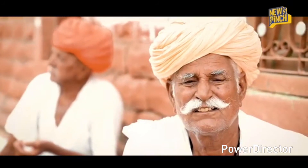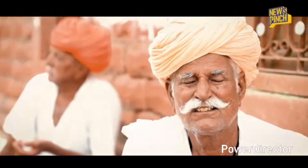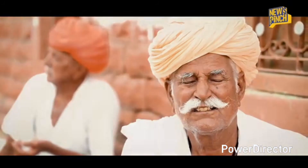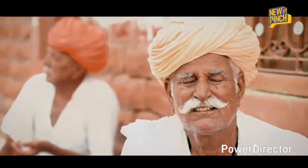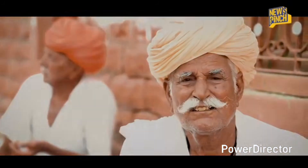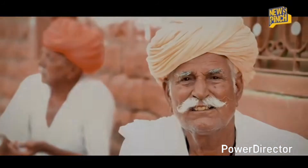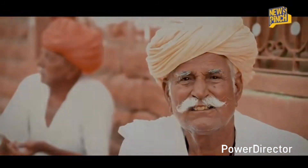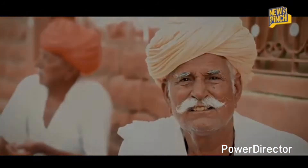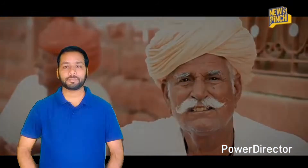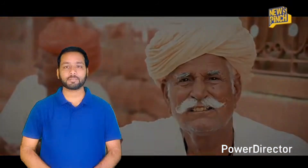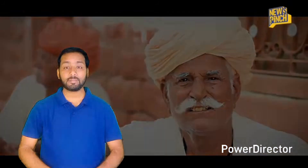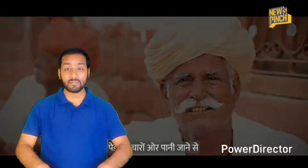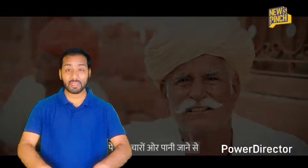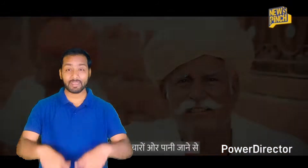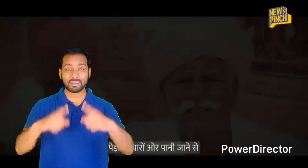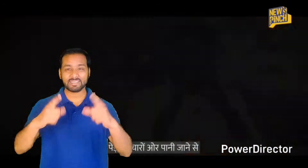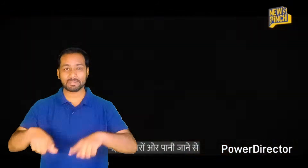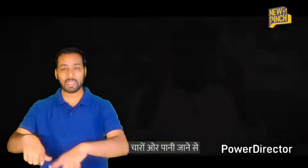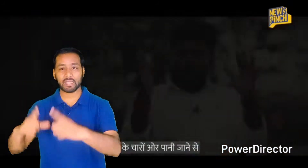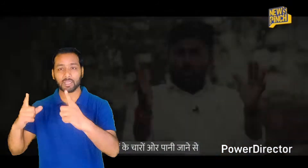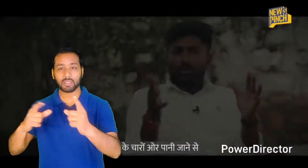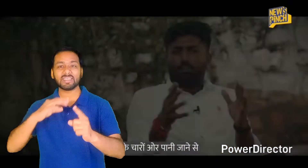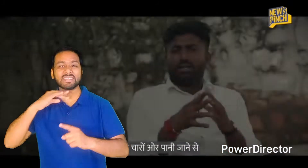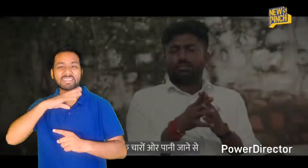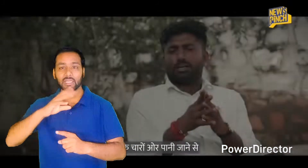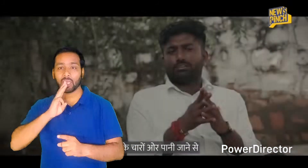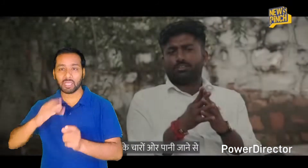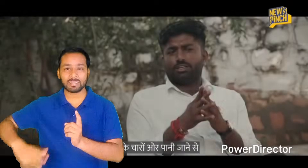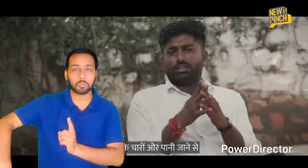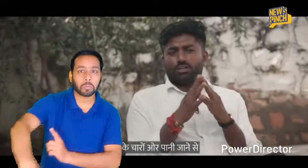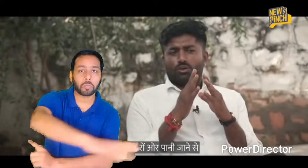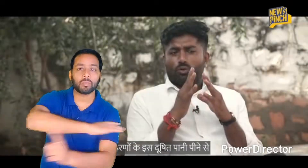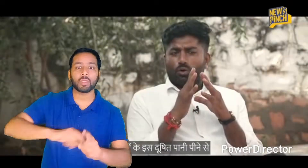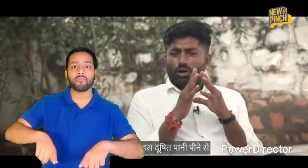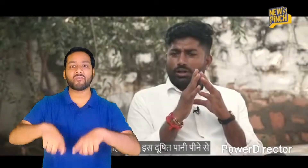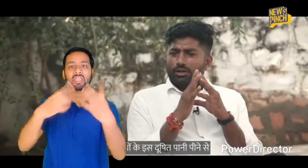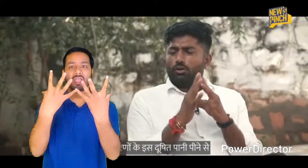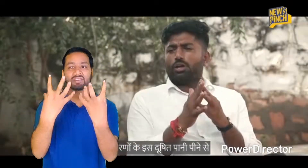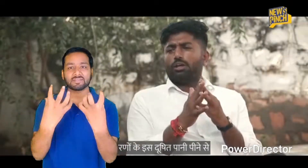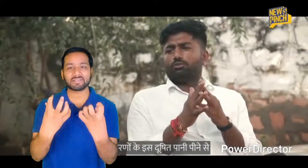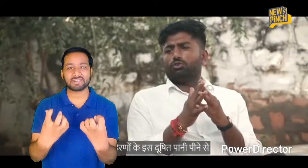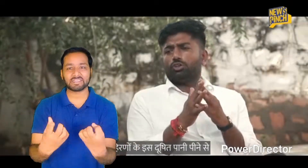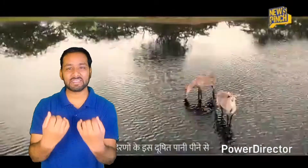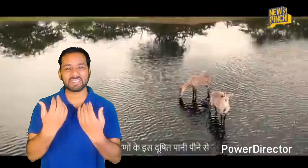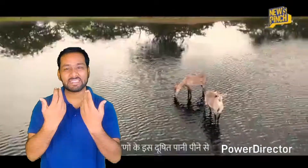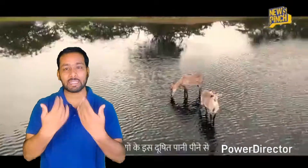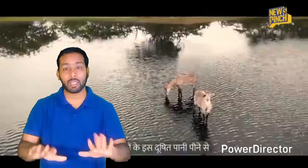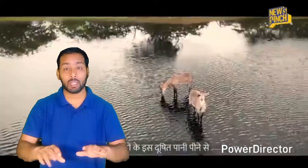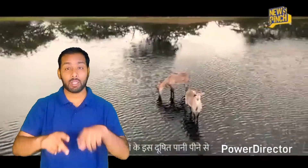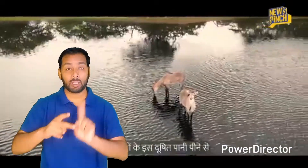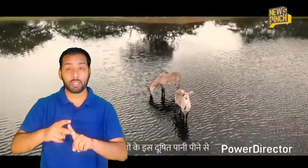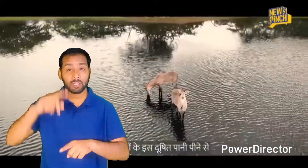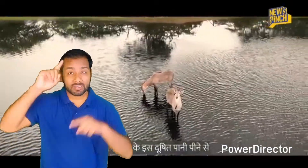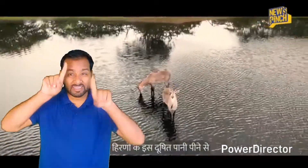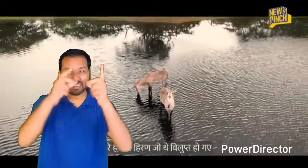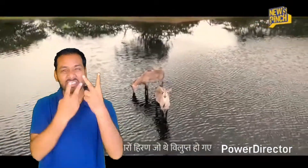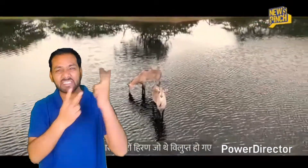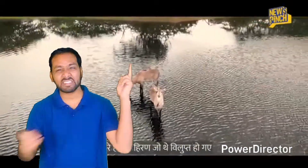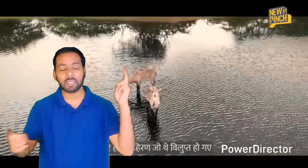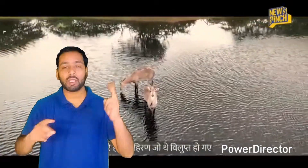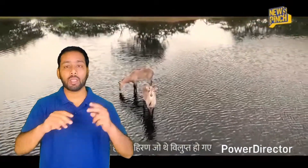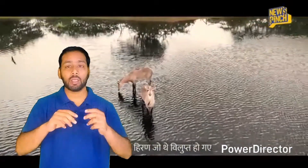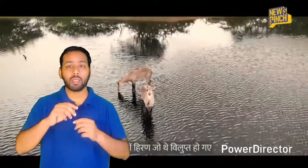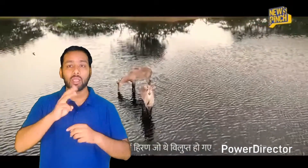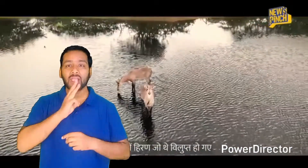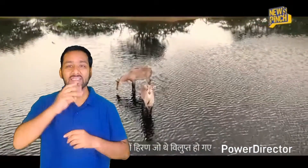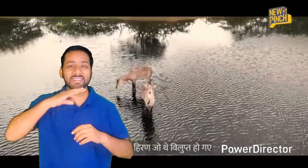में बरसा। पेड़ों के असारों वाली पानी जाने से और हिरणों के इस दूषित पानी पीने से हमारे